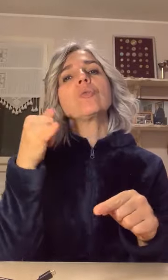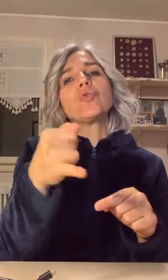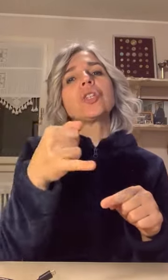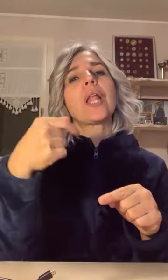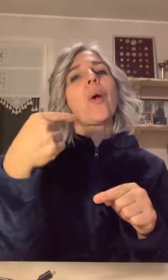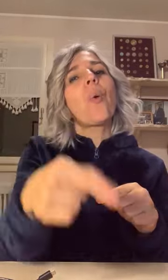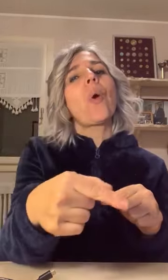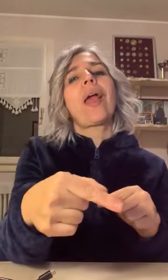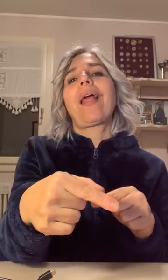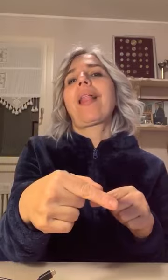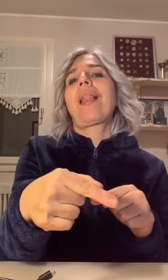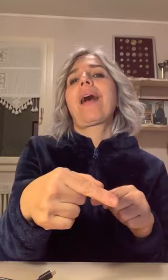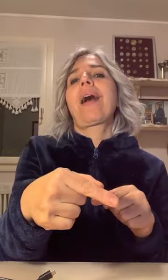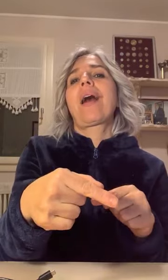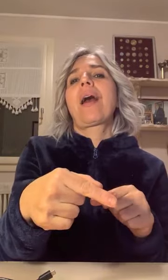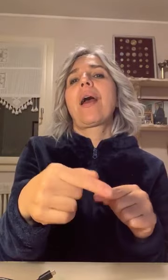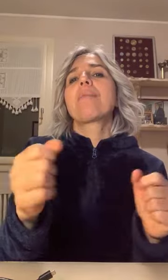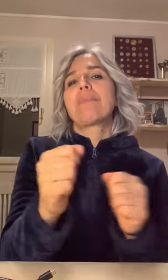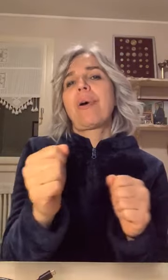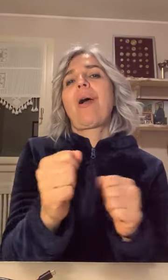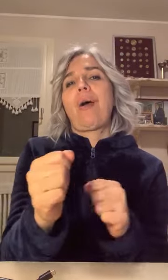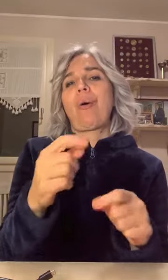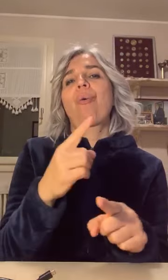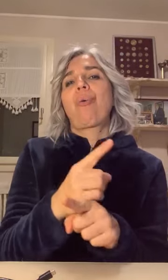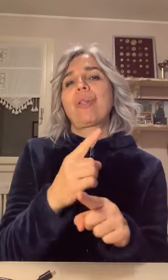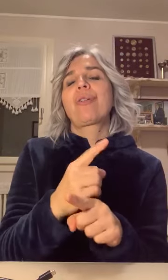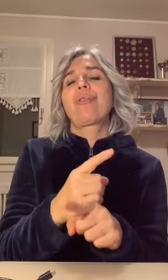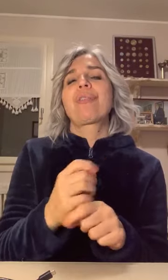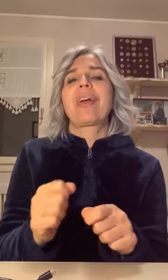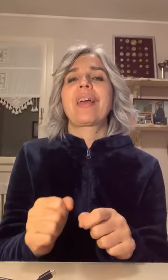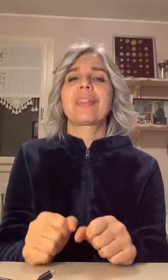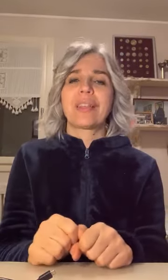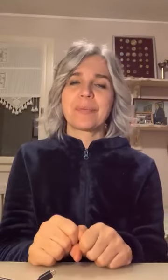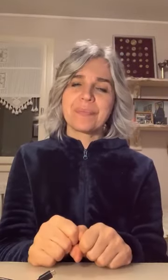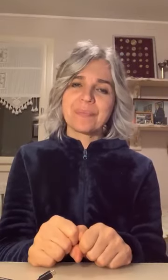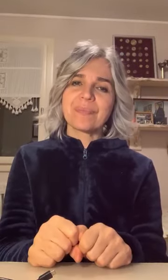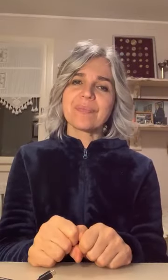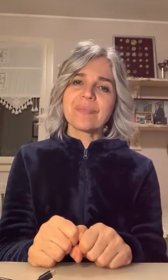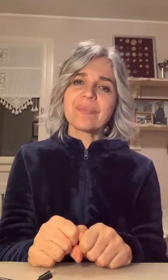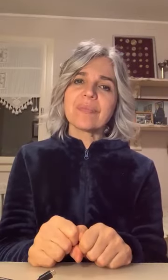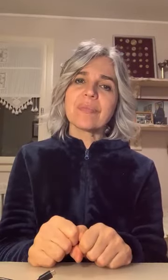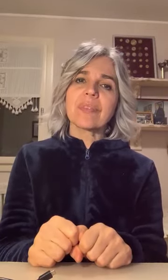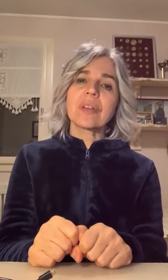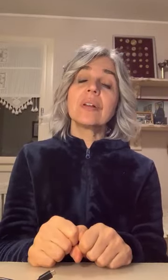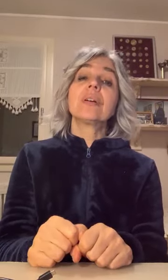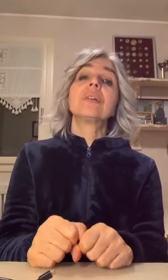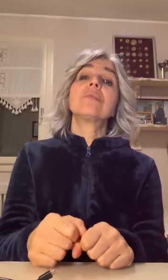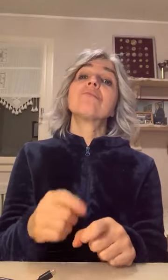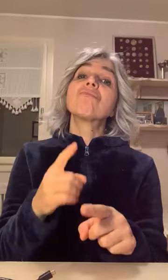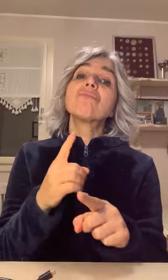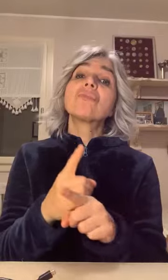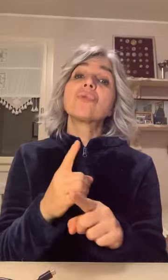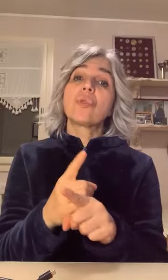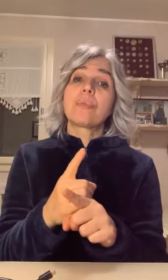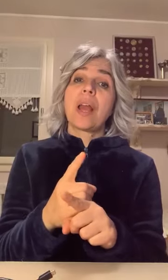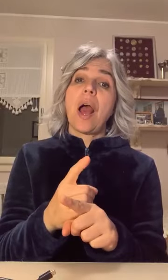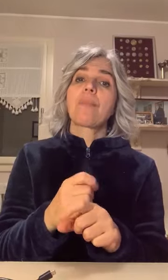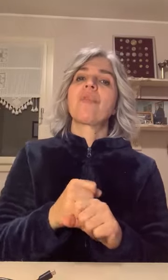anche fisicamente possiamo prendere questa posizione, questa fede in Lui, a dire: Signore, io resterò ancora qui in vita